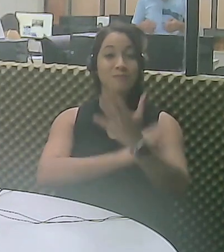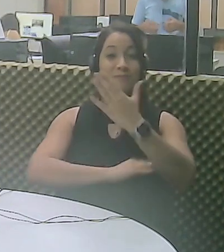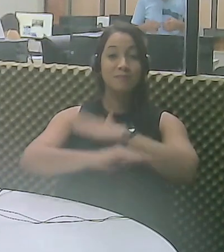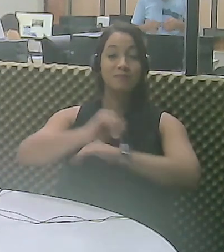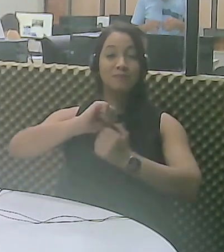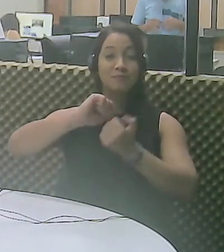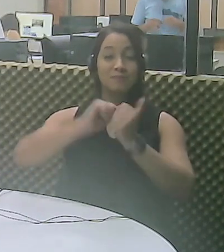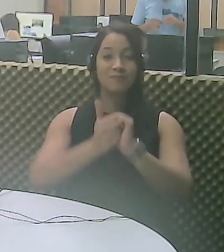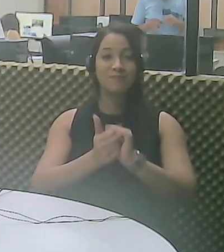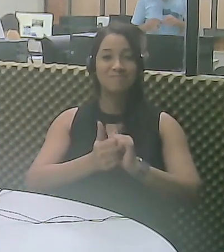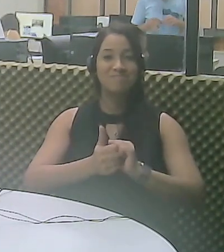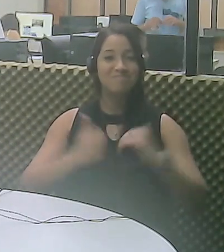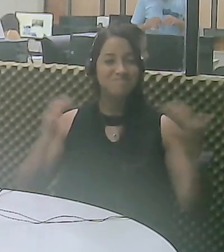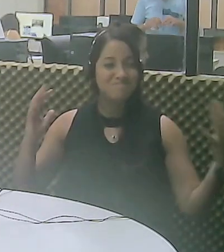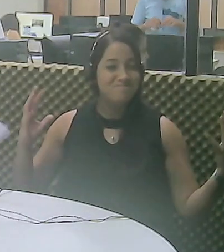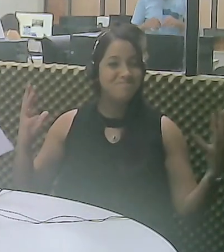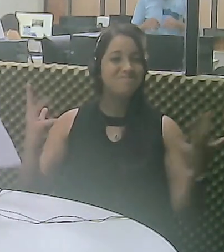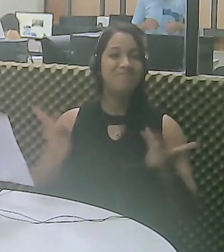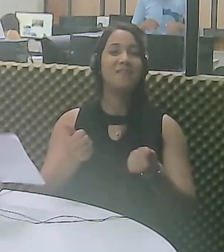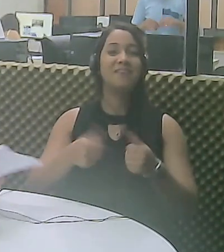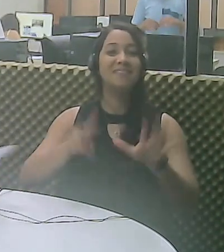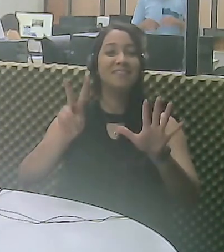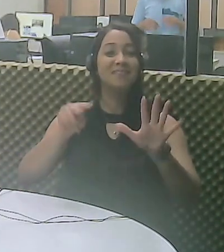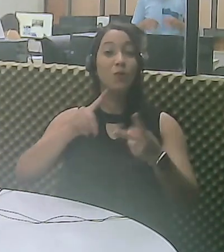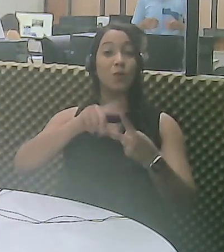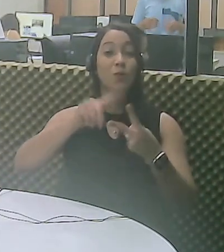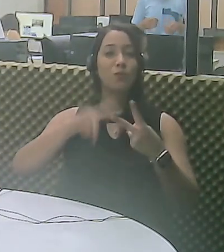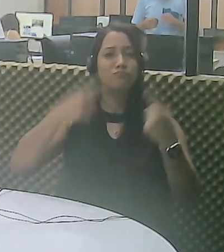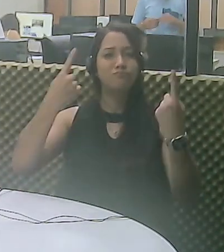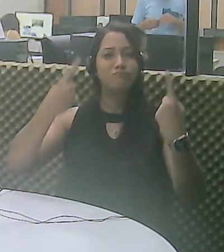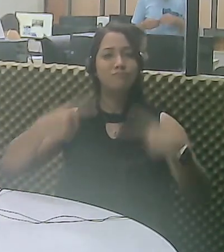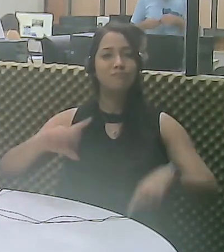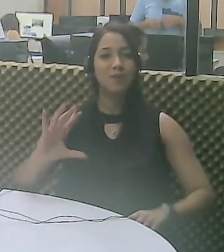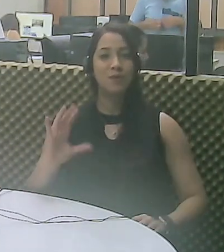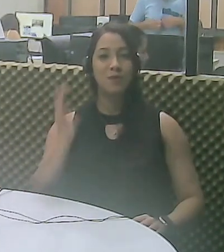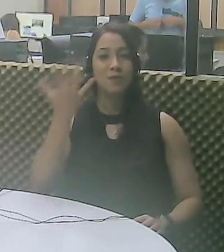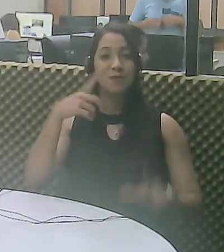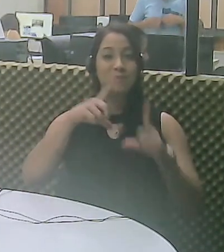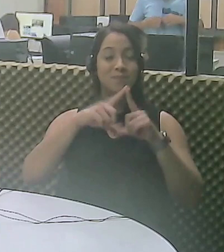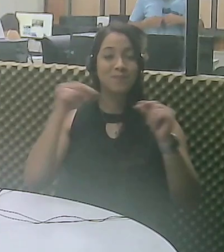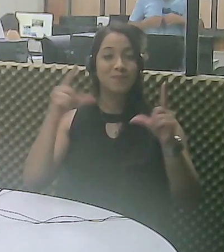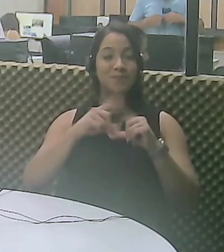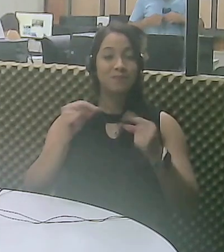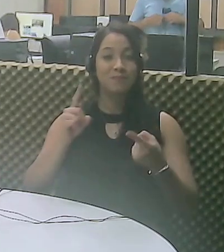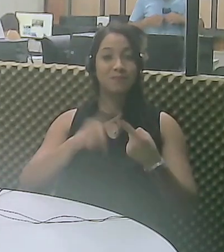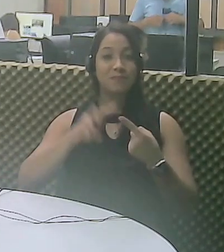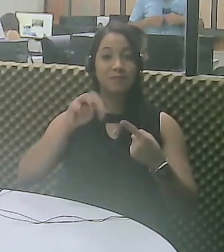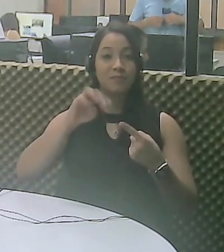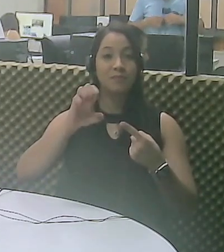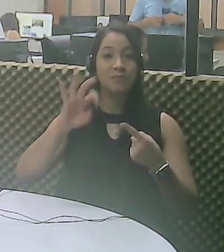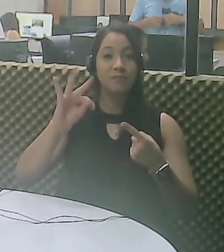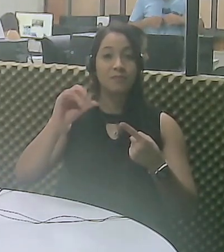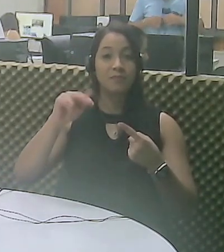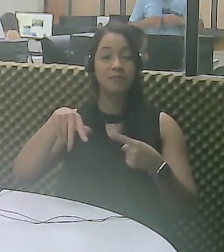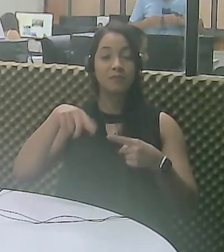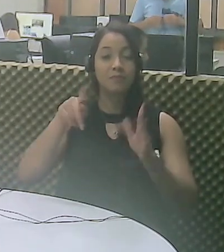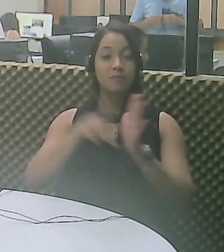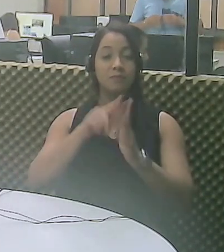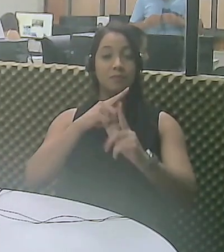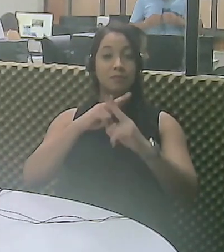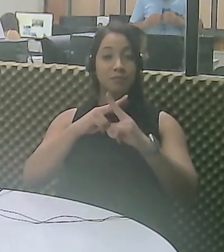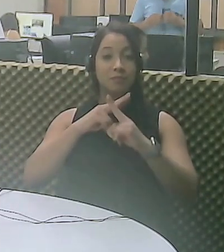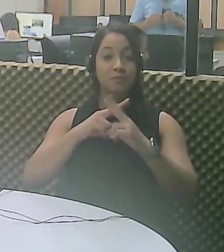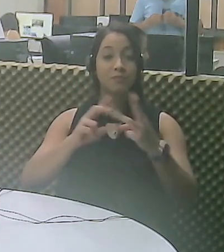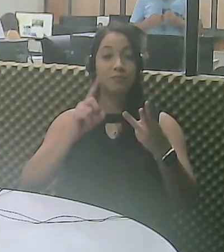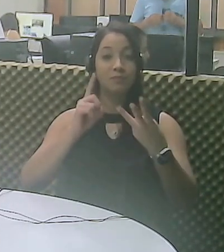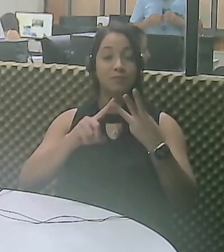Uberlândia fizeram bonito neste fim de semana em 2 competições realizadas em Brasília. O Meet em Loterias Caixa de Atletismo e o